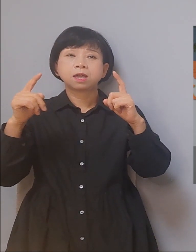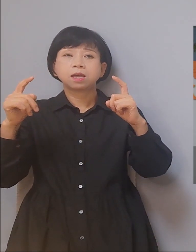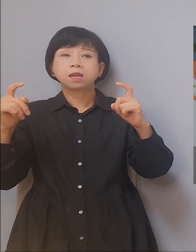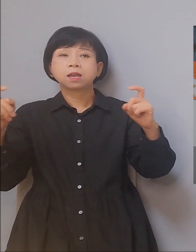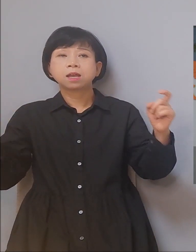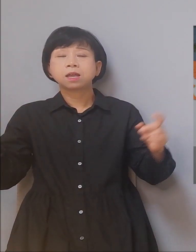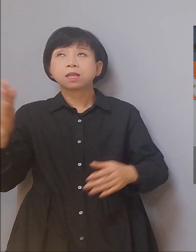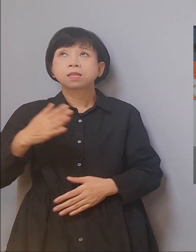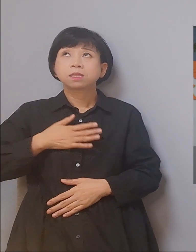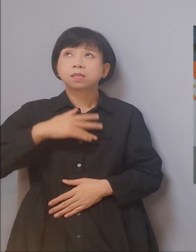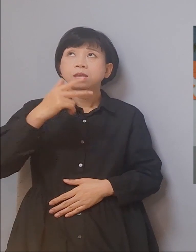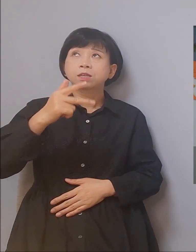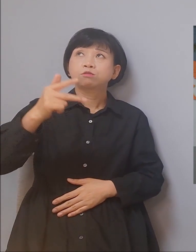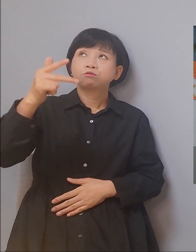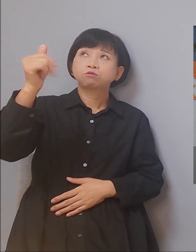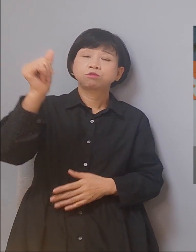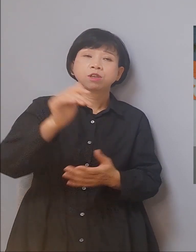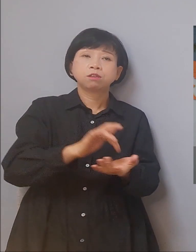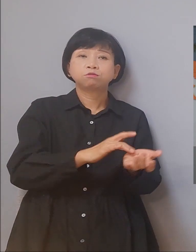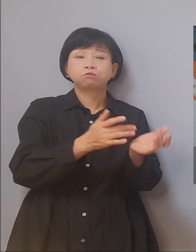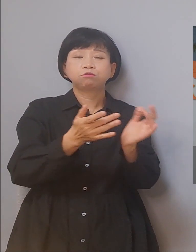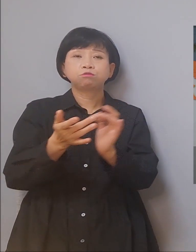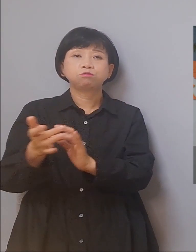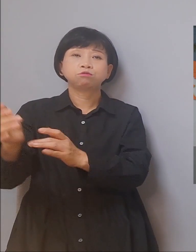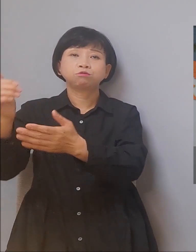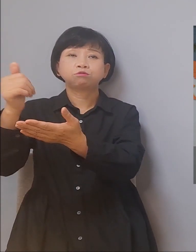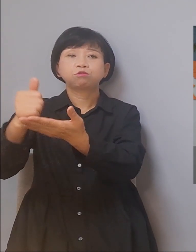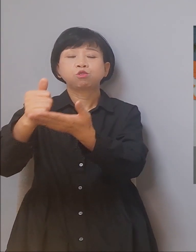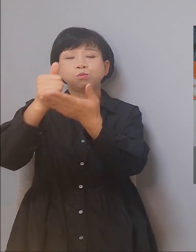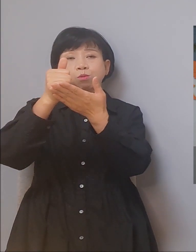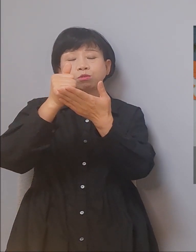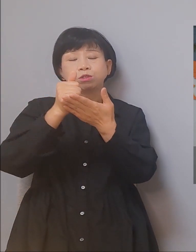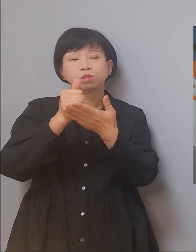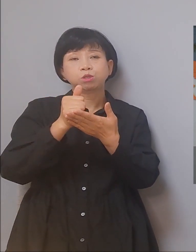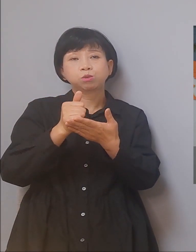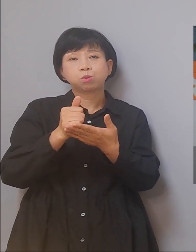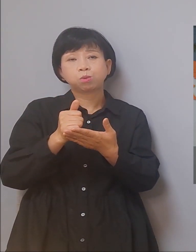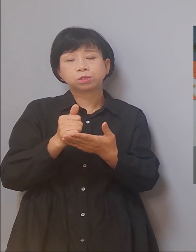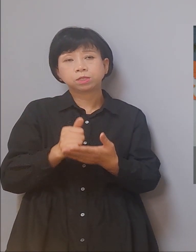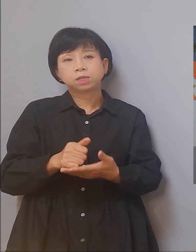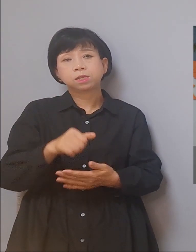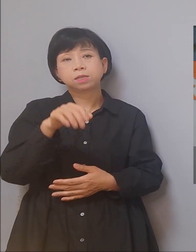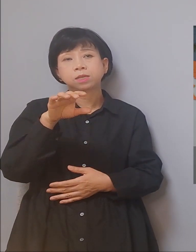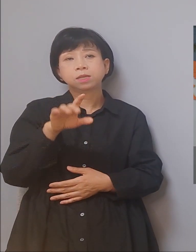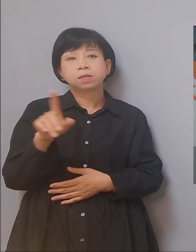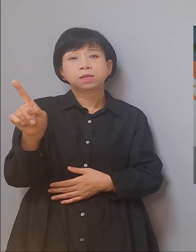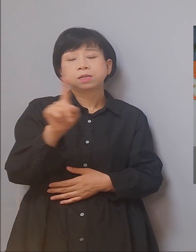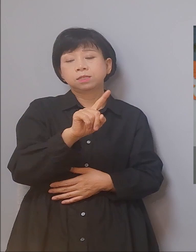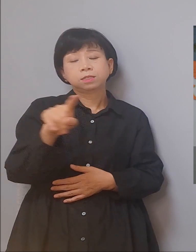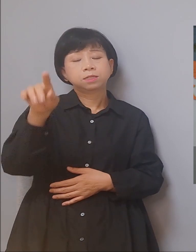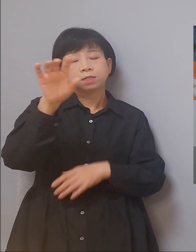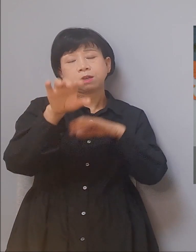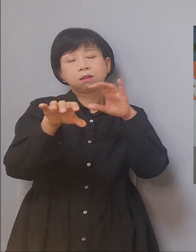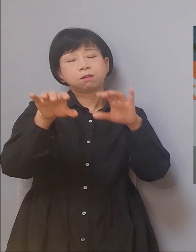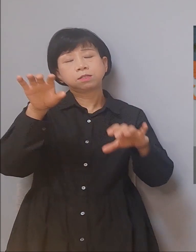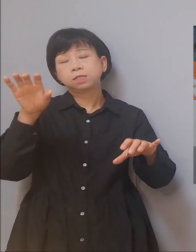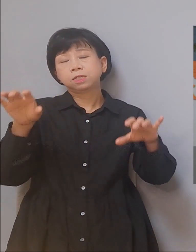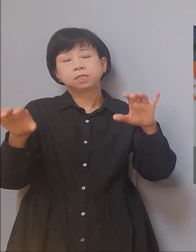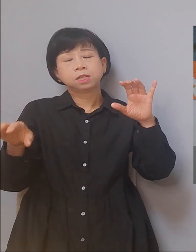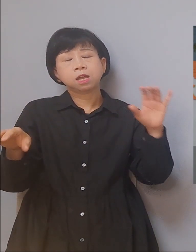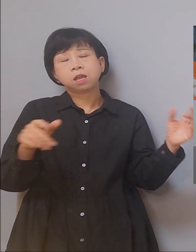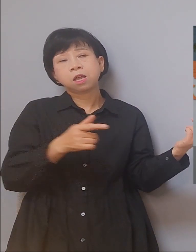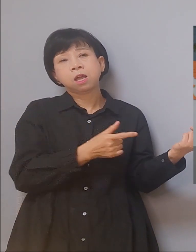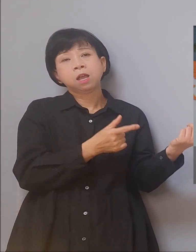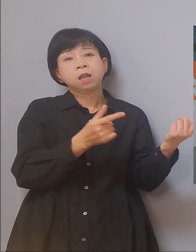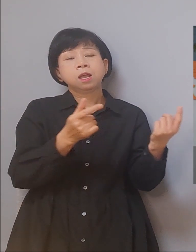궁궐이나 내 주 예수 오신 곳이 그